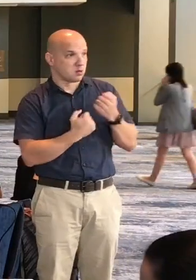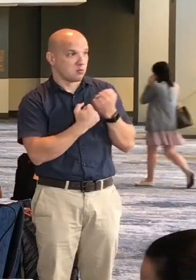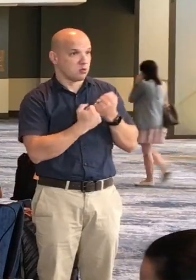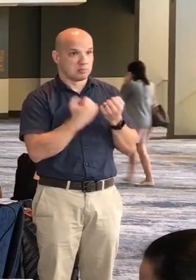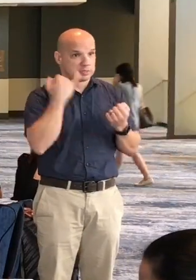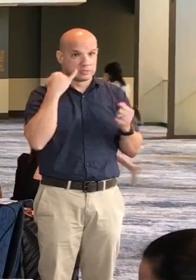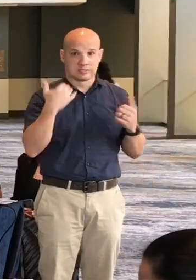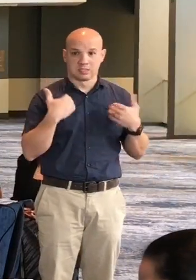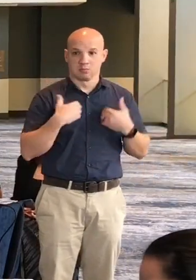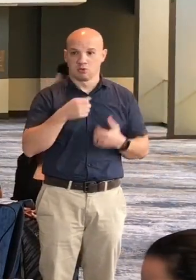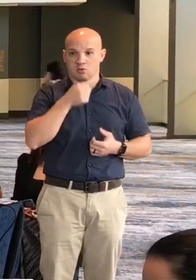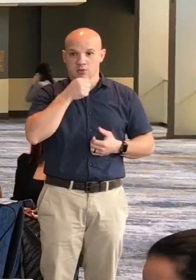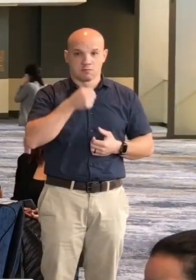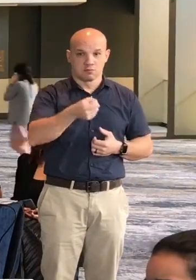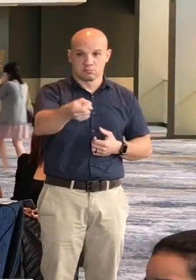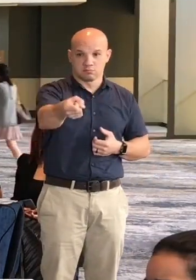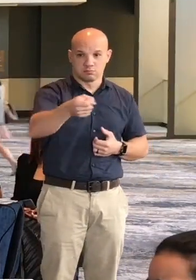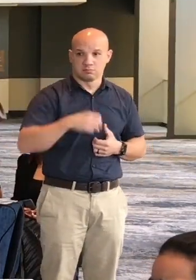si tenemos un micrófono allá.